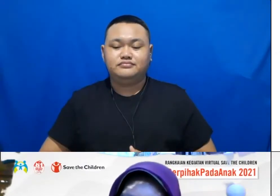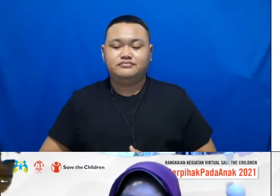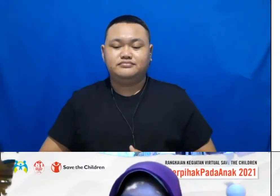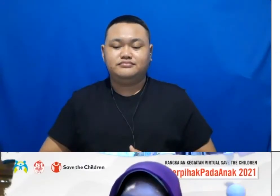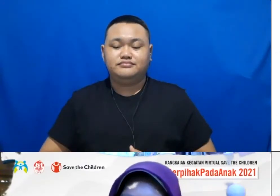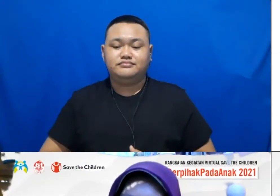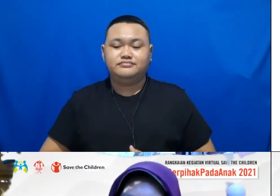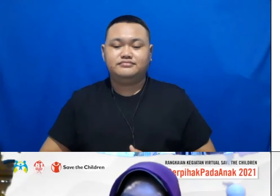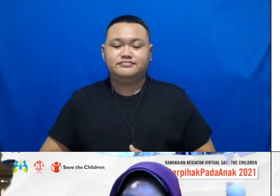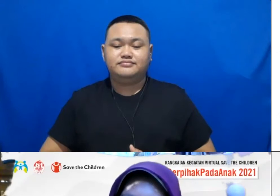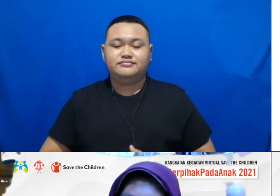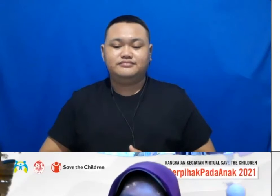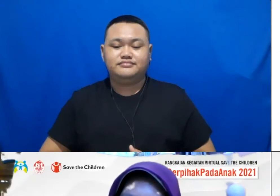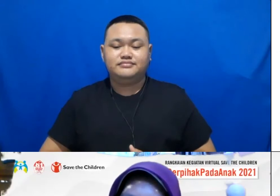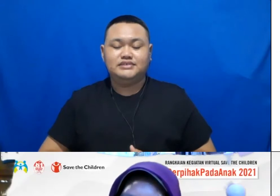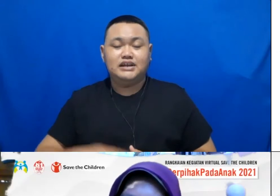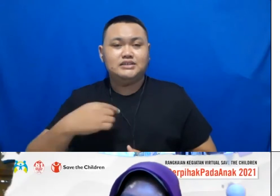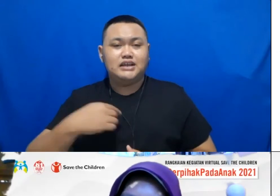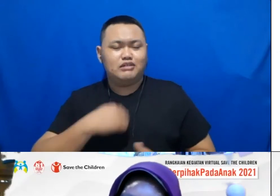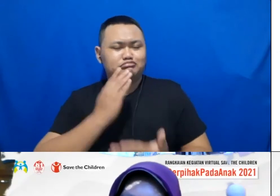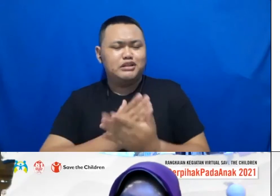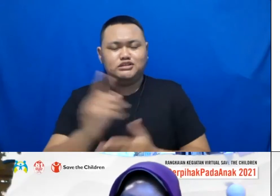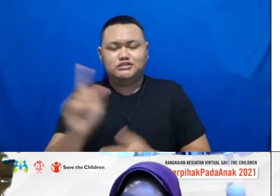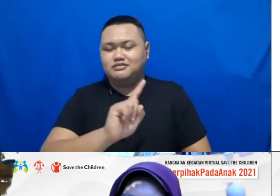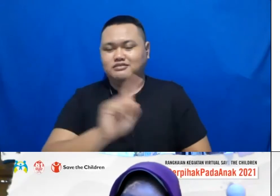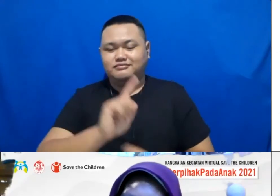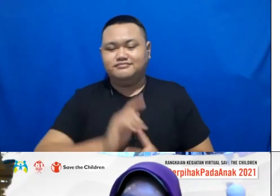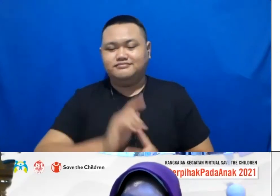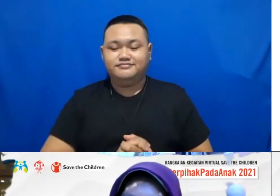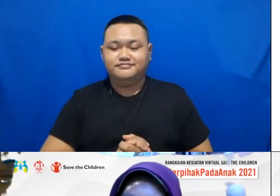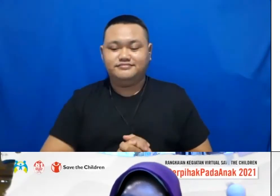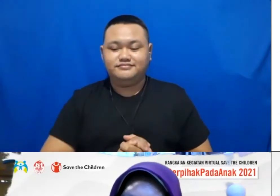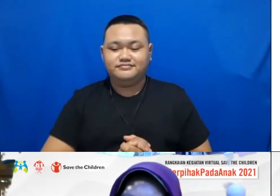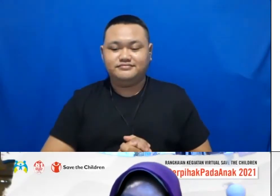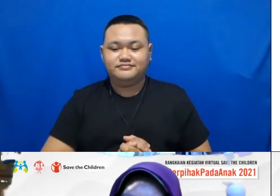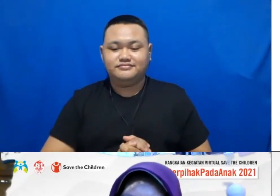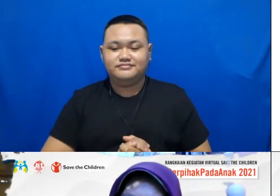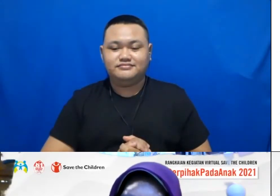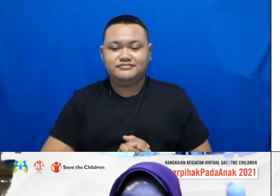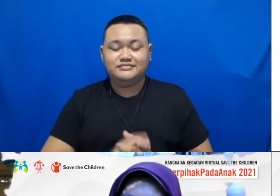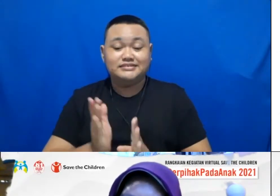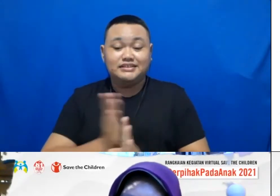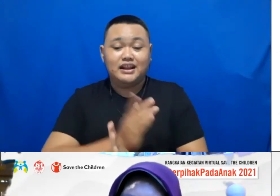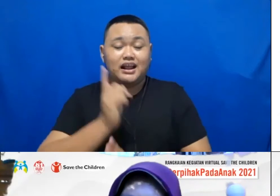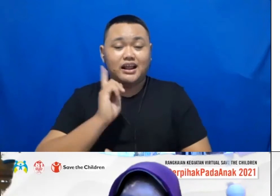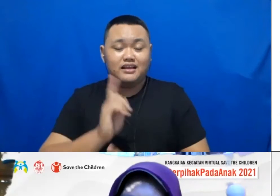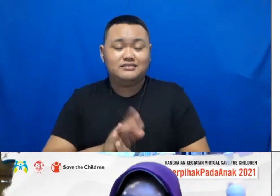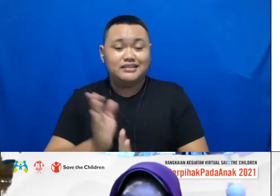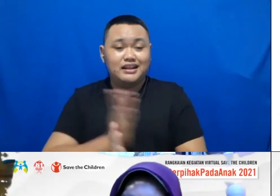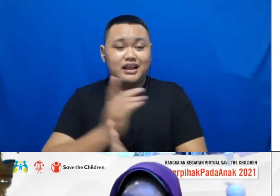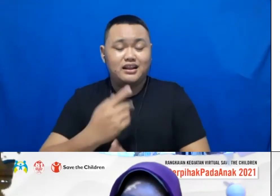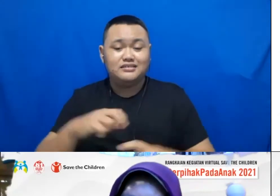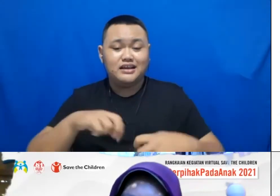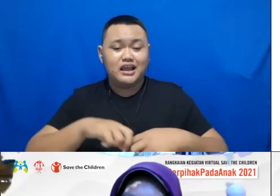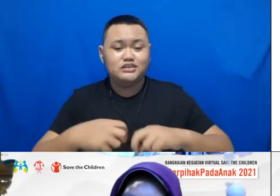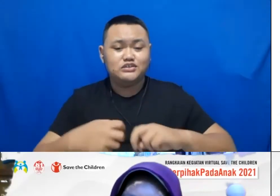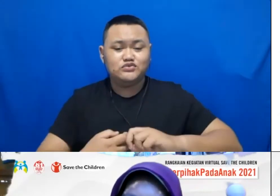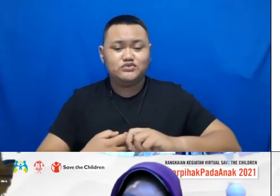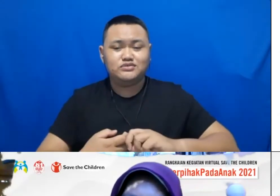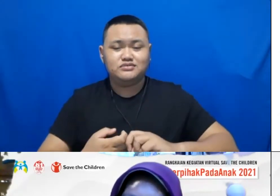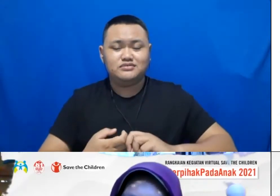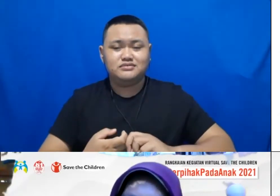kesempatan untuk sholat Jumat bersama di sekolah, maka pada saat yang bersamaan peserta didik perempuan